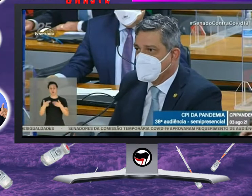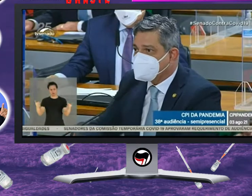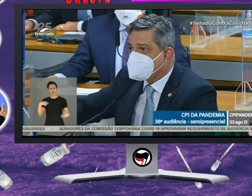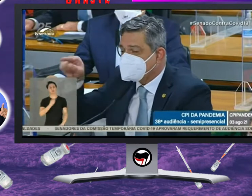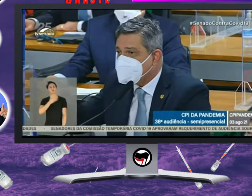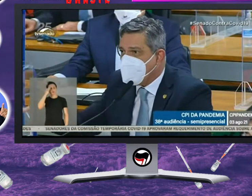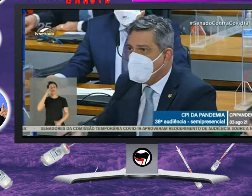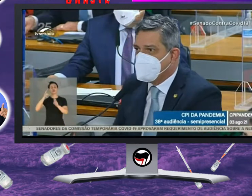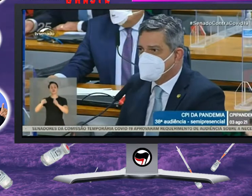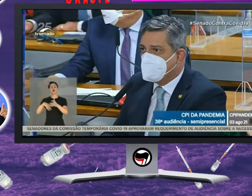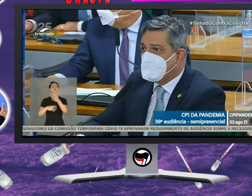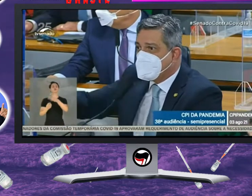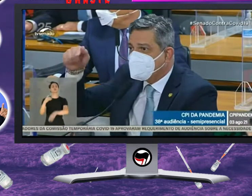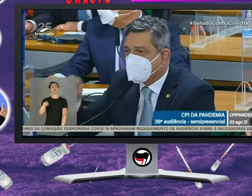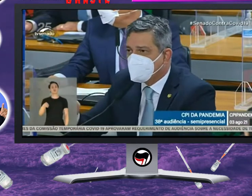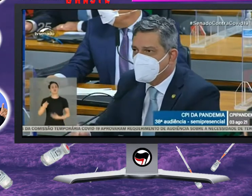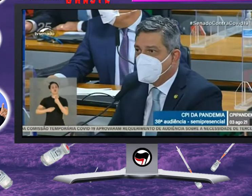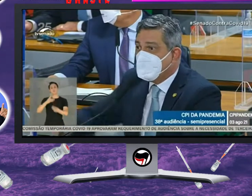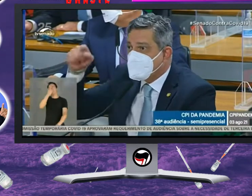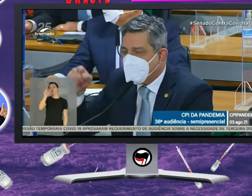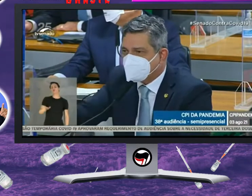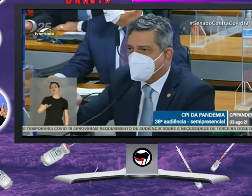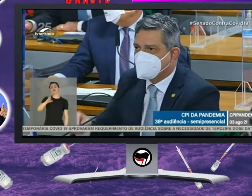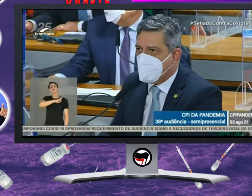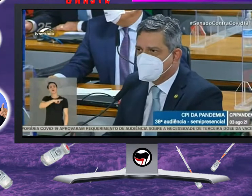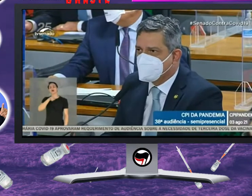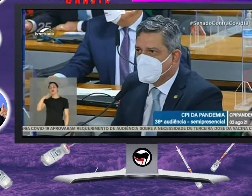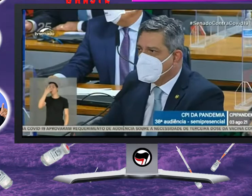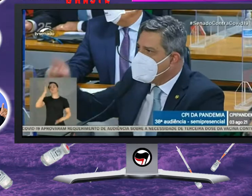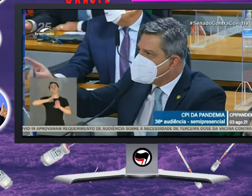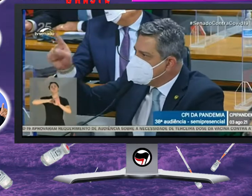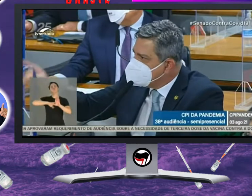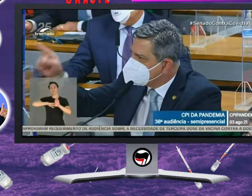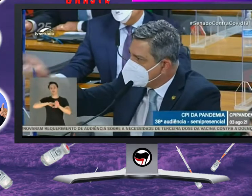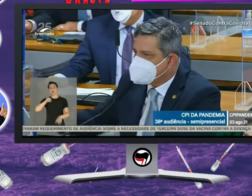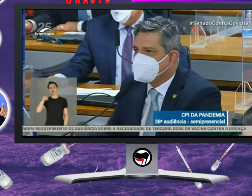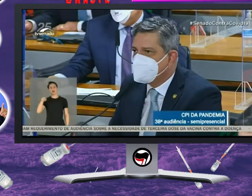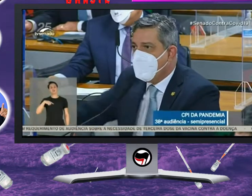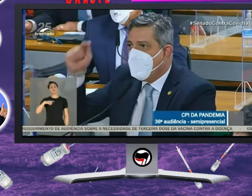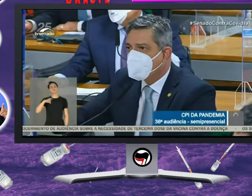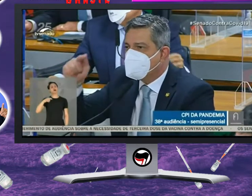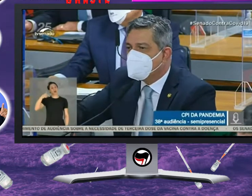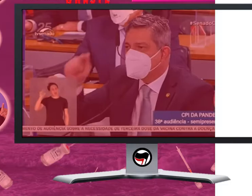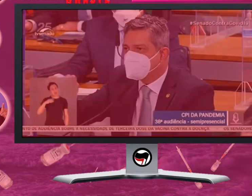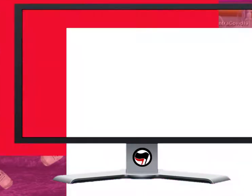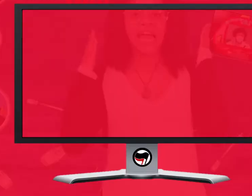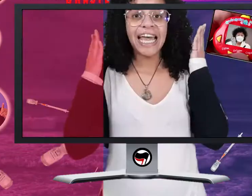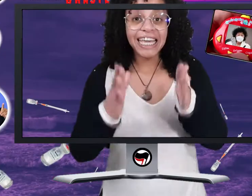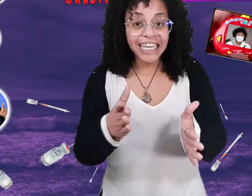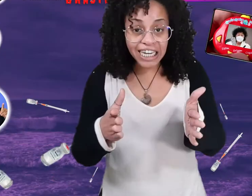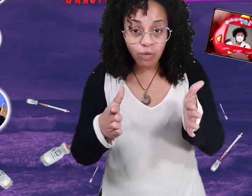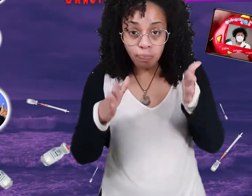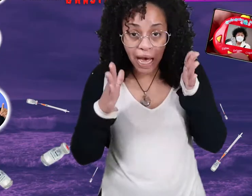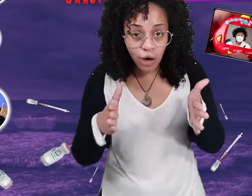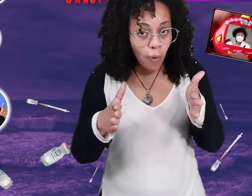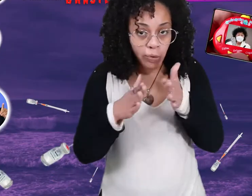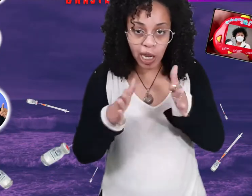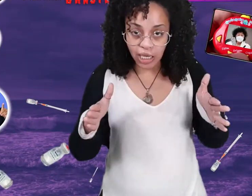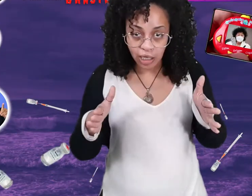gente já sabe qual é a origem, quem foi que urdiu, quem é que está por trás. O ex-ministro da Casa Civil, hoje ministro da Defesa do Brasil. Que não parou por aí,